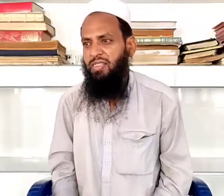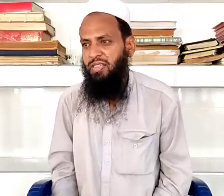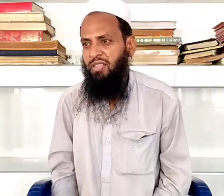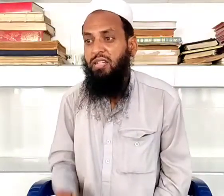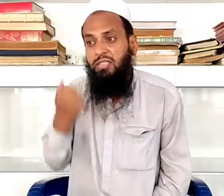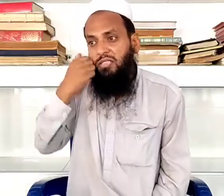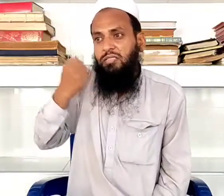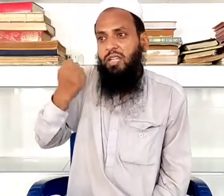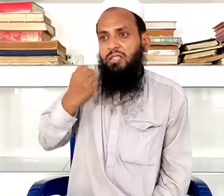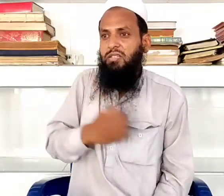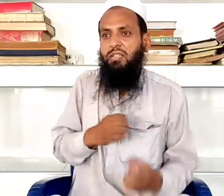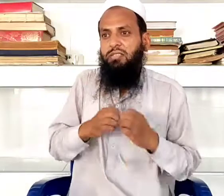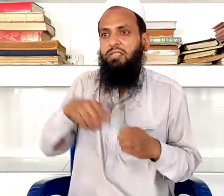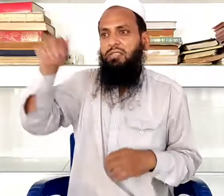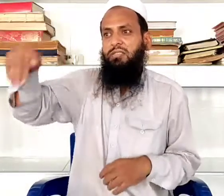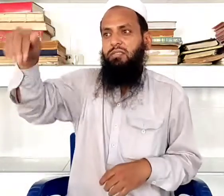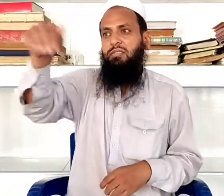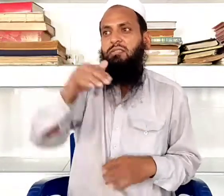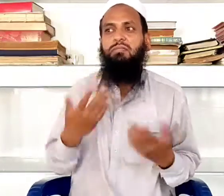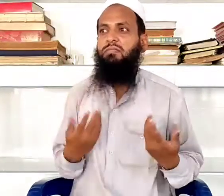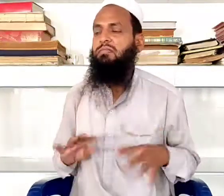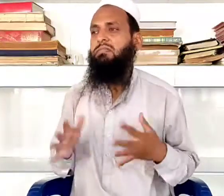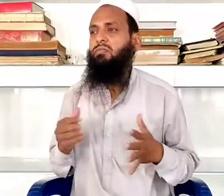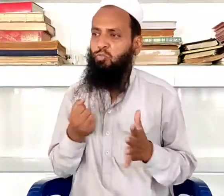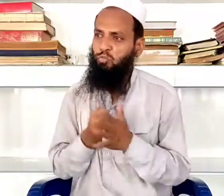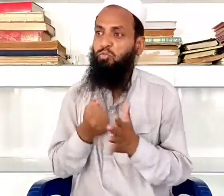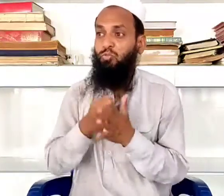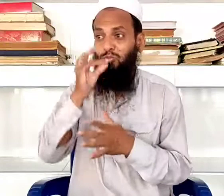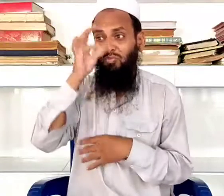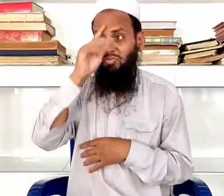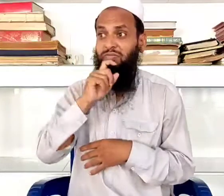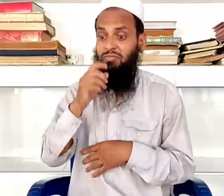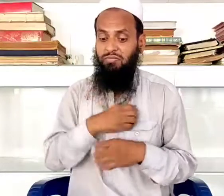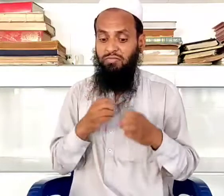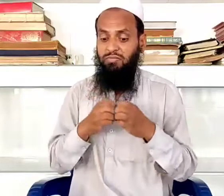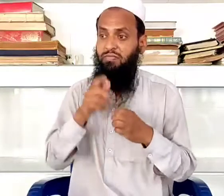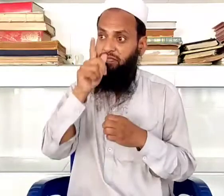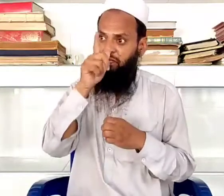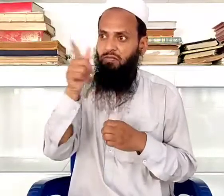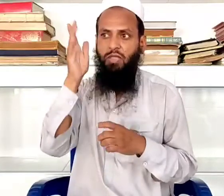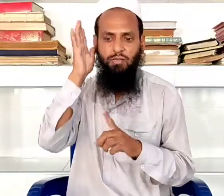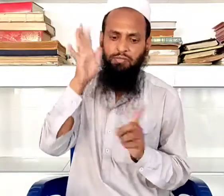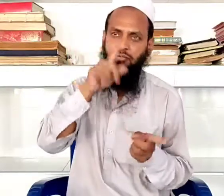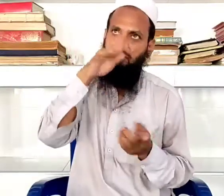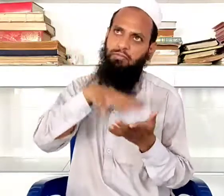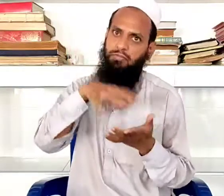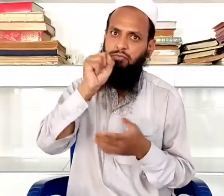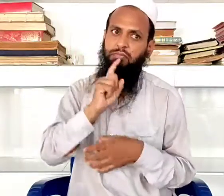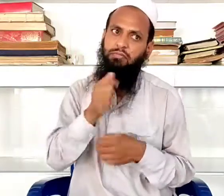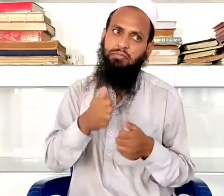فرمایا من کنت مولا ہو پانی مولا کی مطلب ہے لیکن بیان کیتا جاتا ہے مولا کا مانا